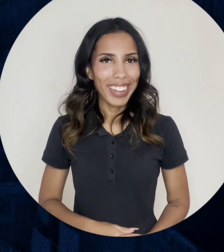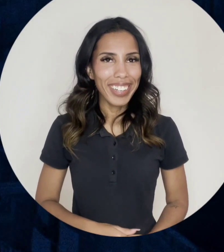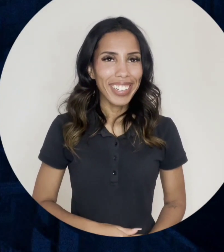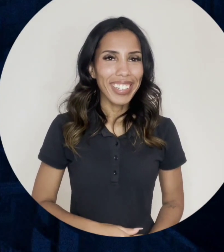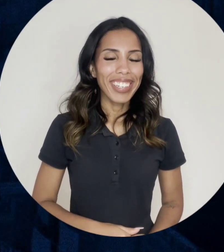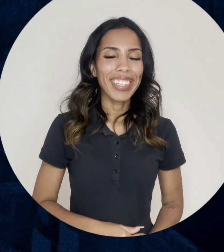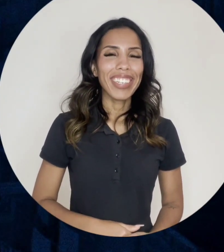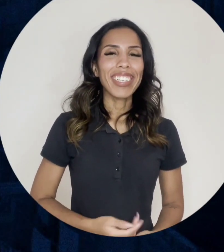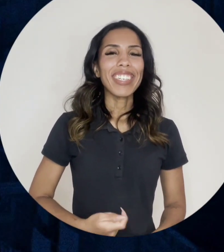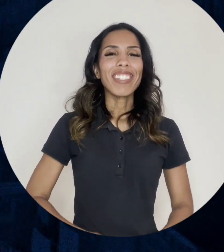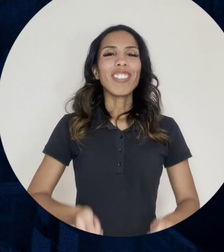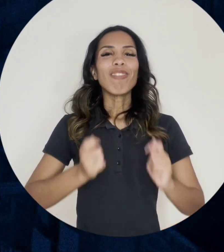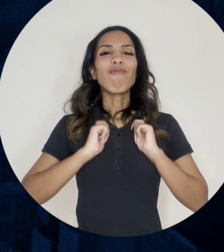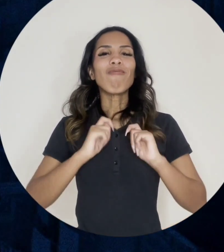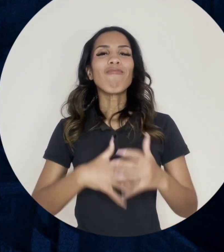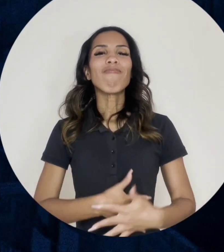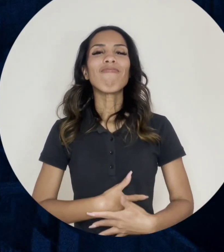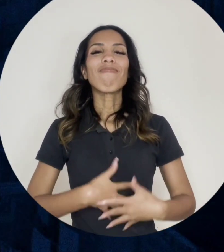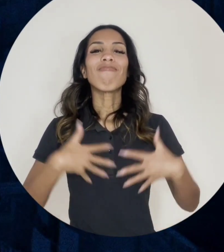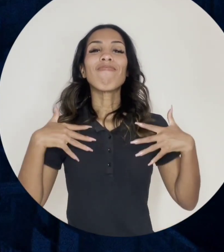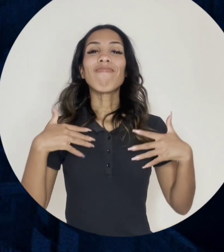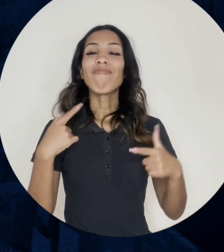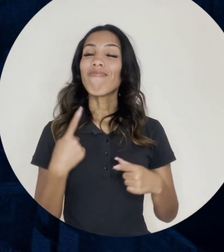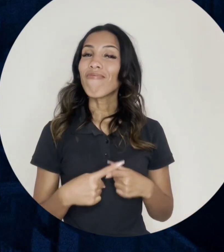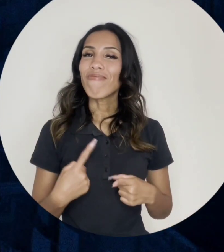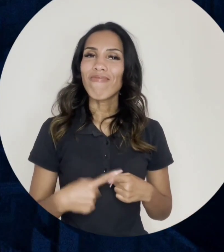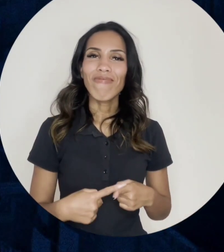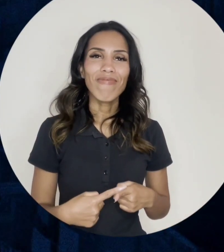E isso me dá um orgulho danado, porque